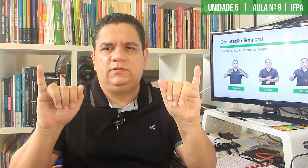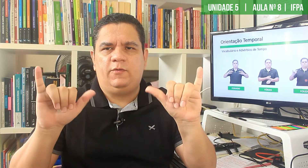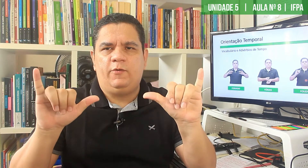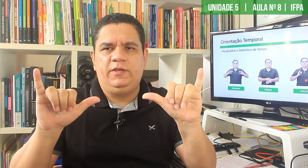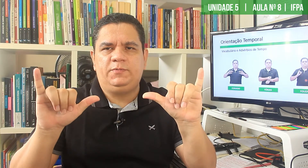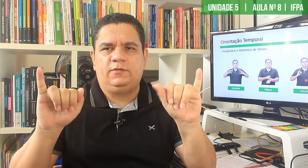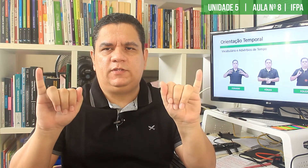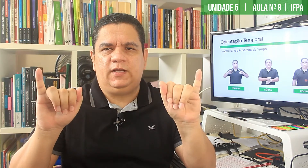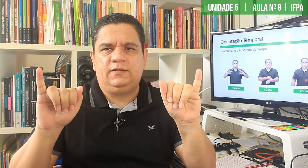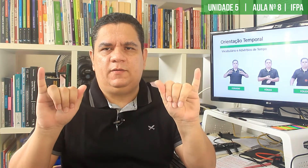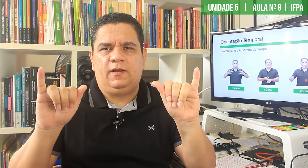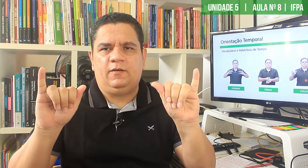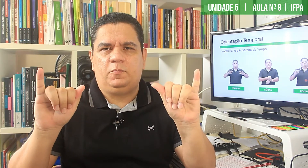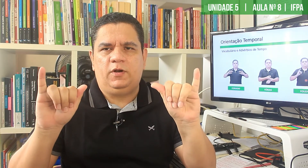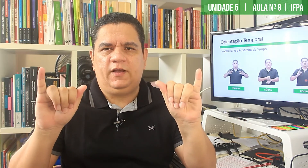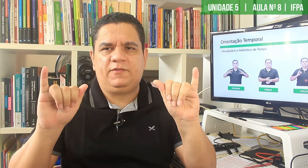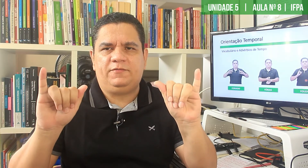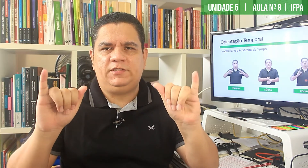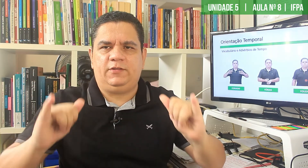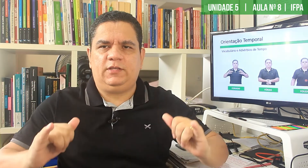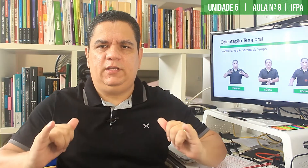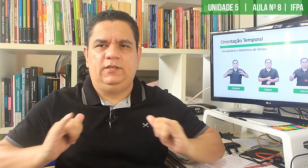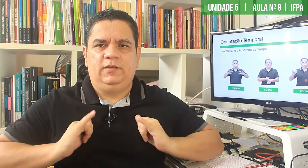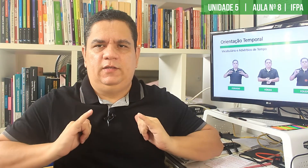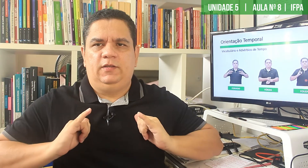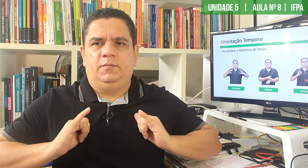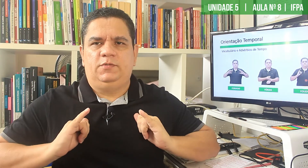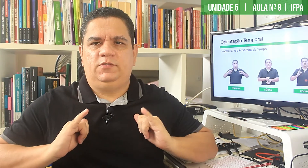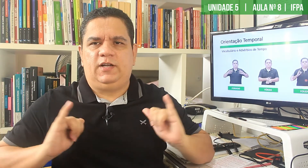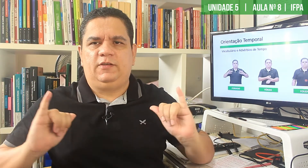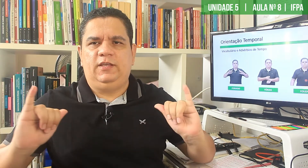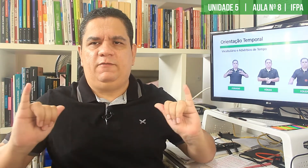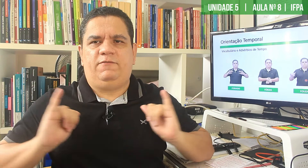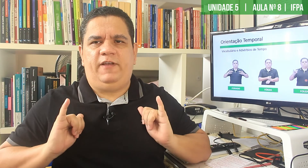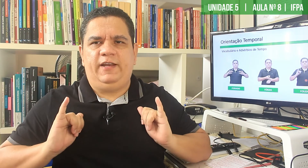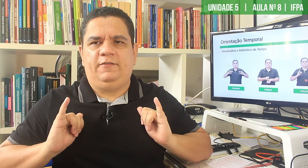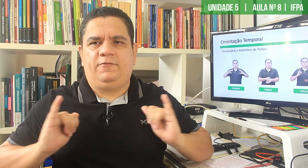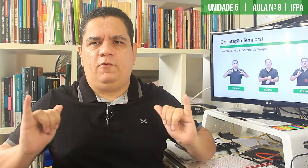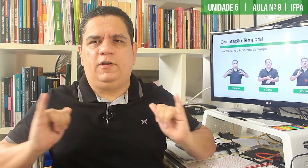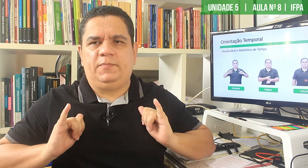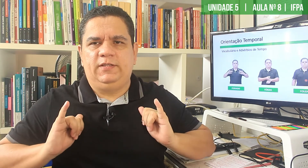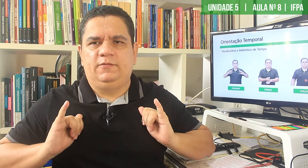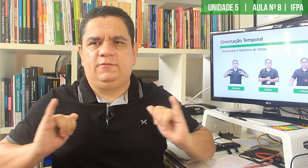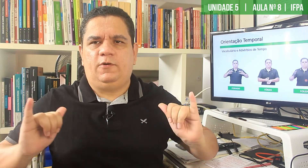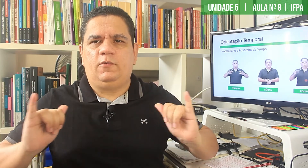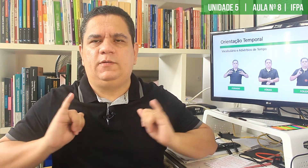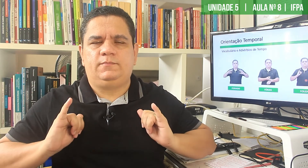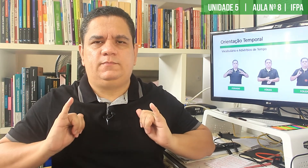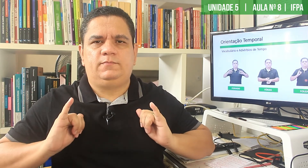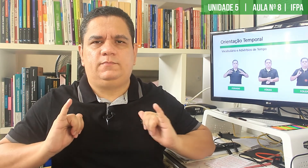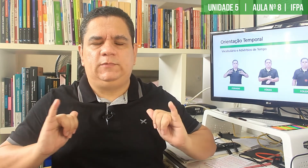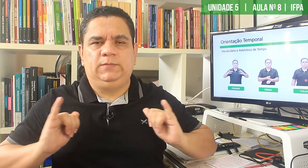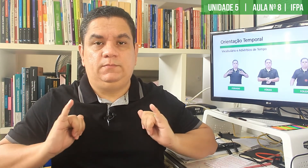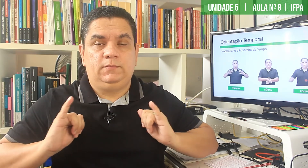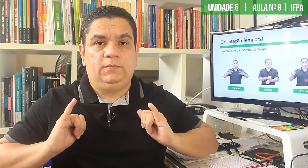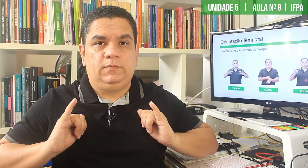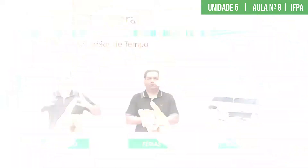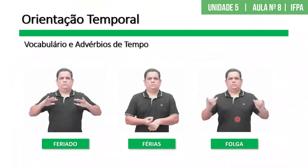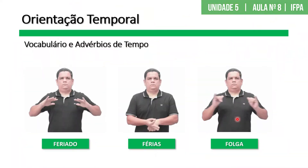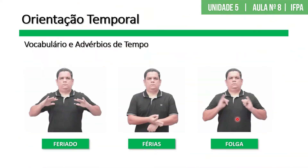é o Y, tá? O polegar fica fechado aqui, posicionado aqui, folga, tá?